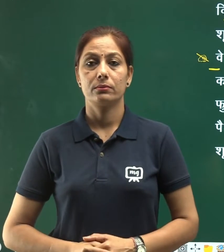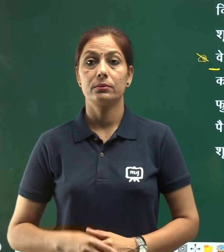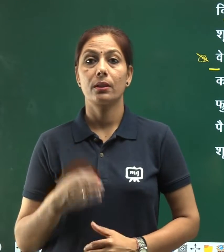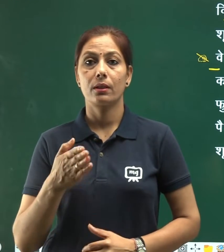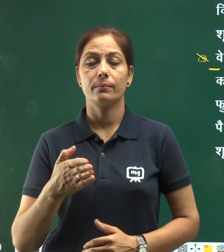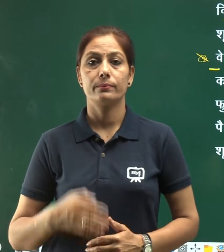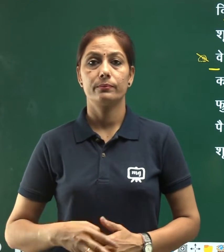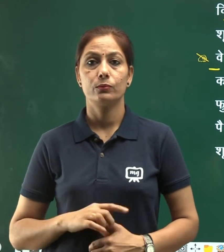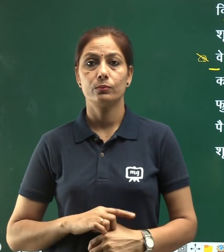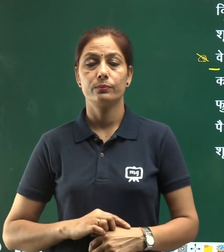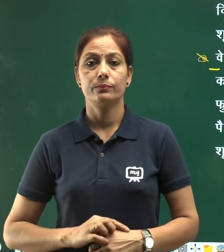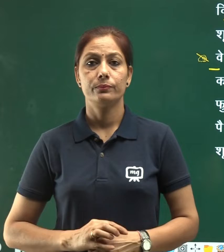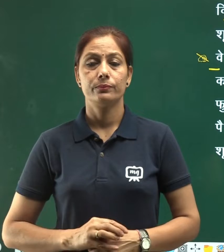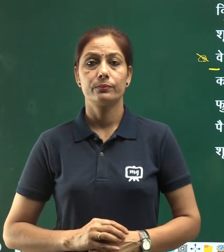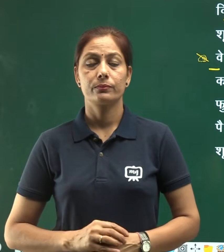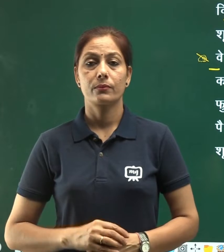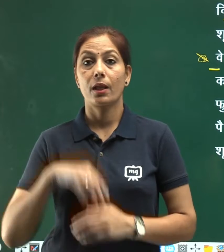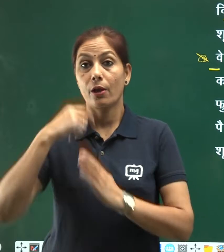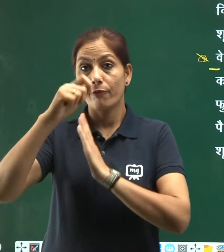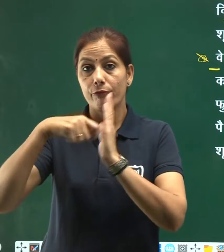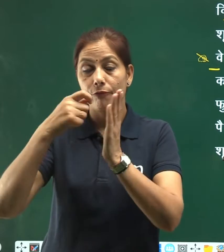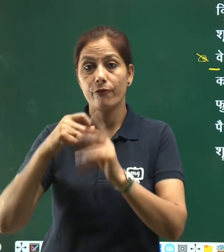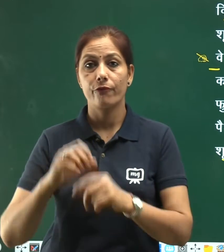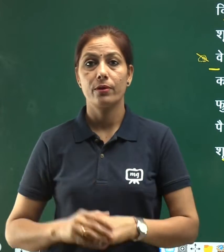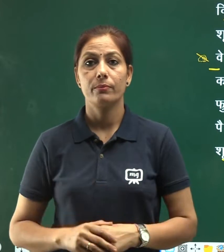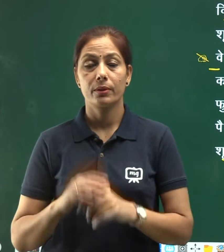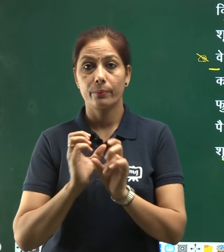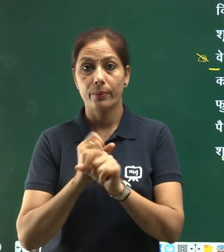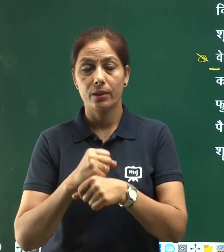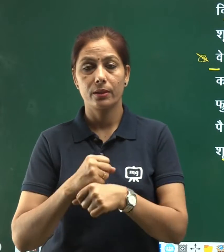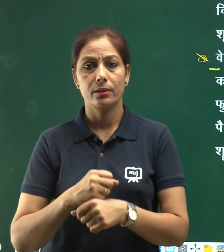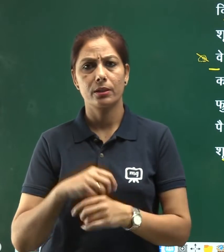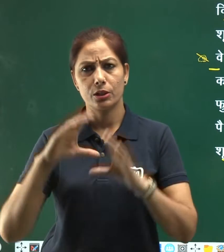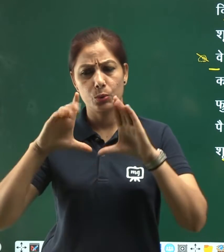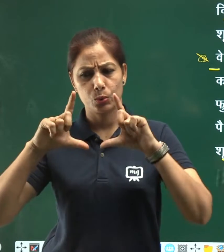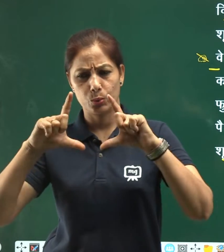तब फिल्म की शूटिंग की जाती।